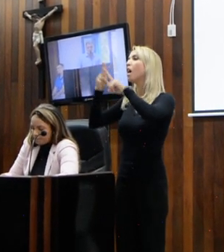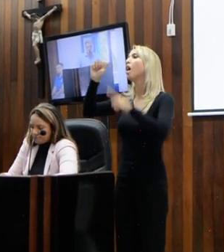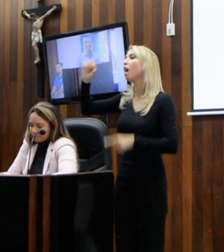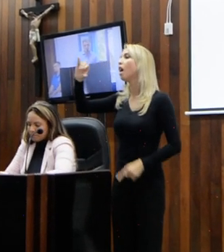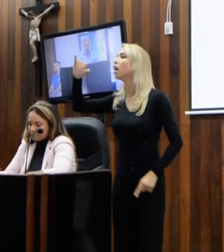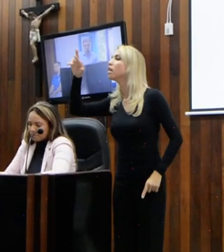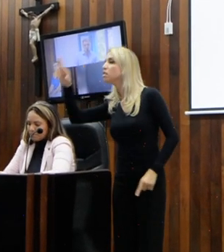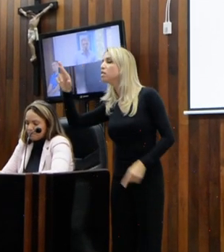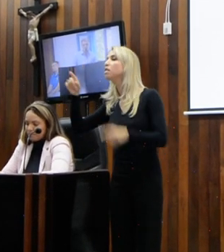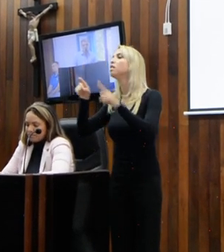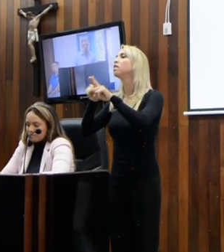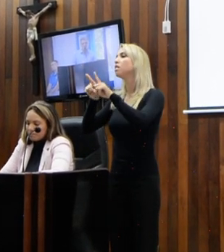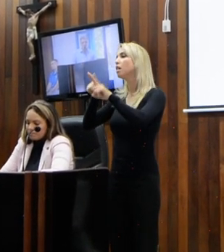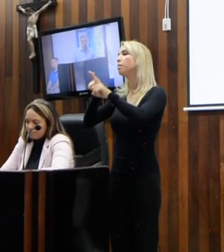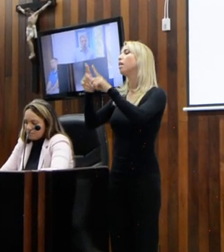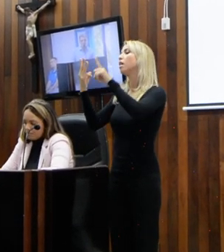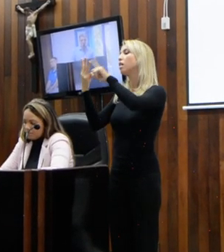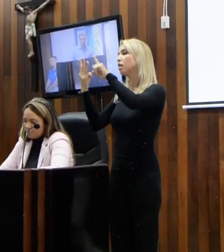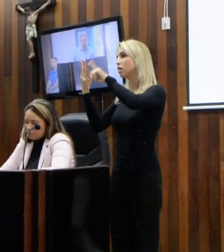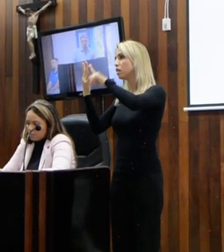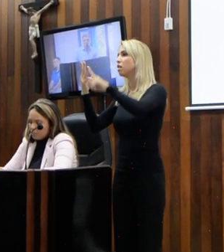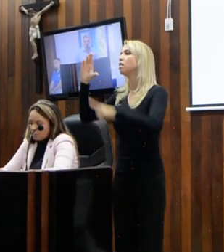e Tio Santinho, que